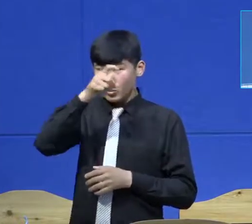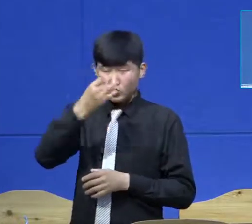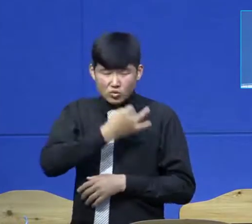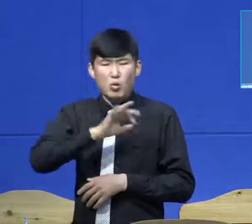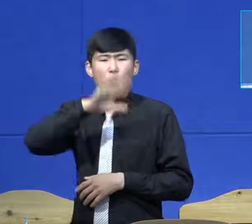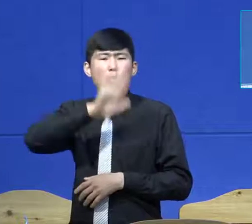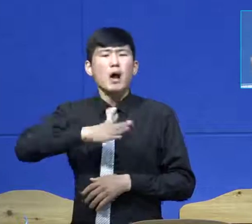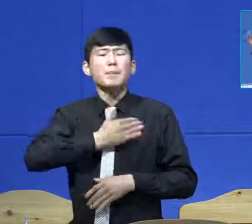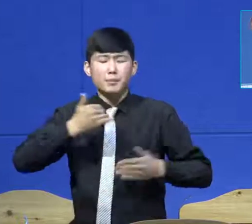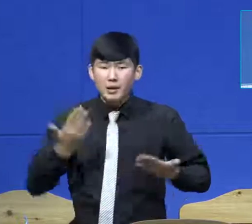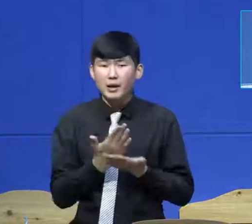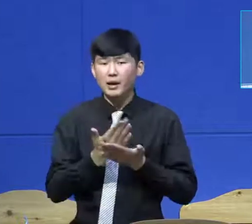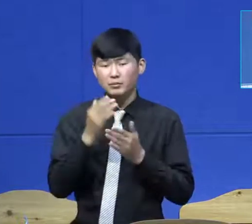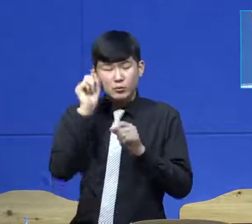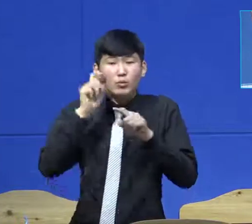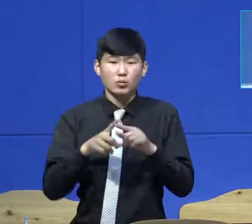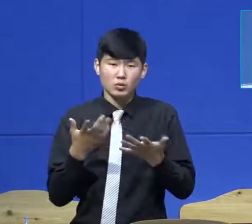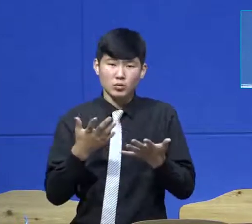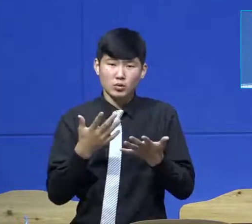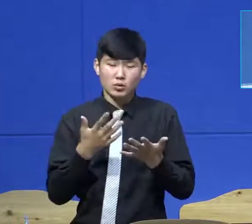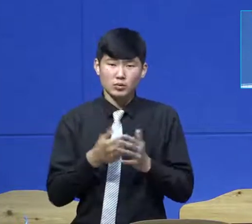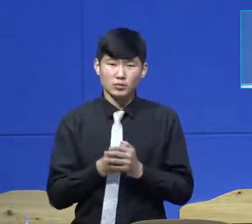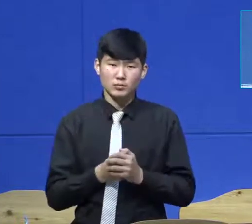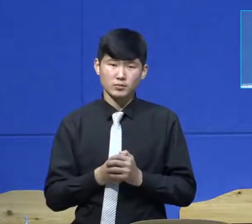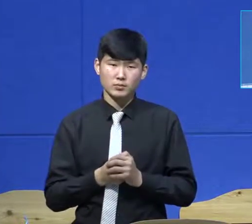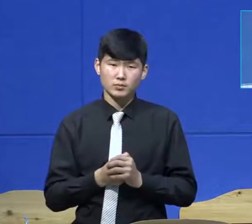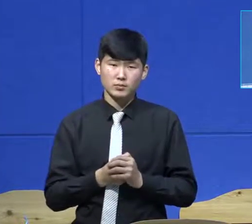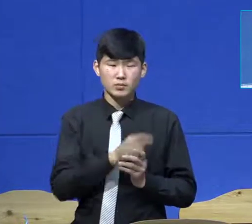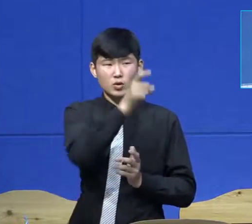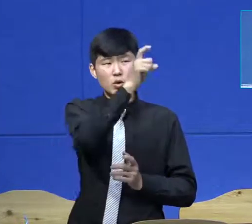Эзэн Есүс загалмаа дээр өндөрт өргөгдөв үү? Тэр хүрл могоо гэж юу вэ?